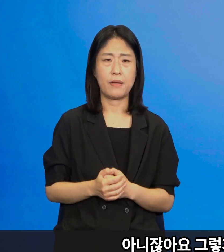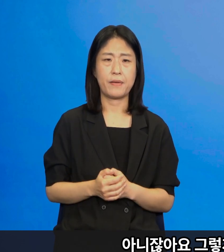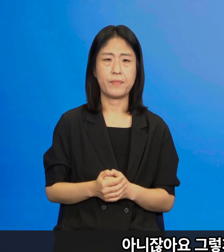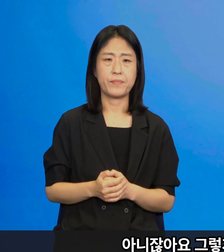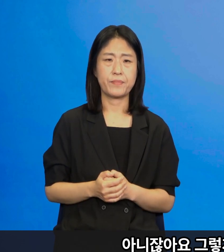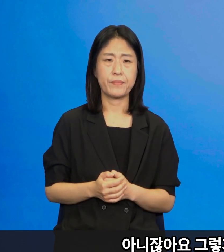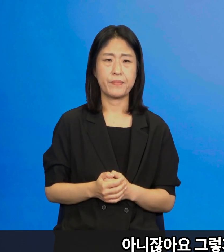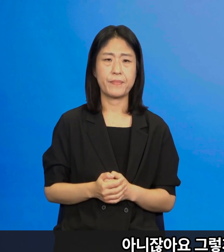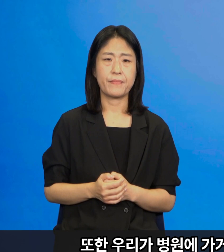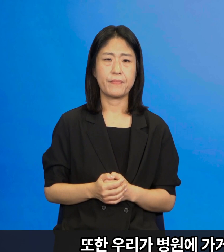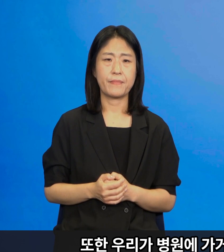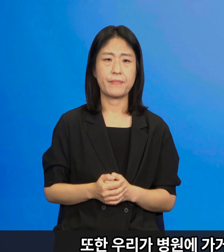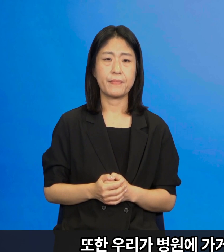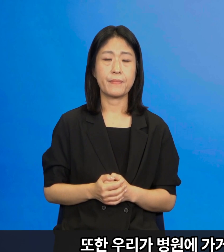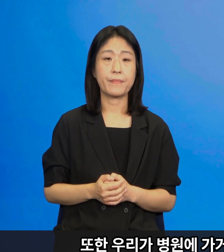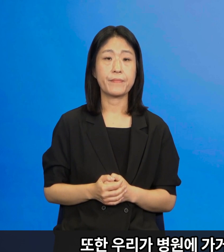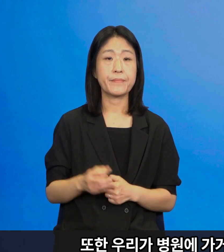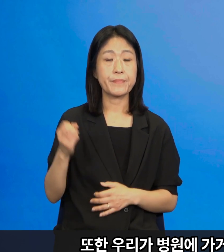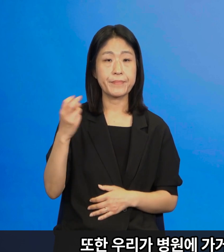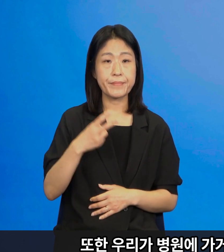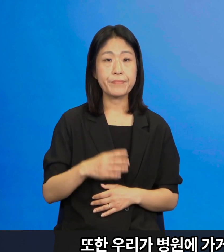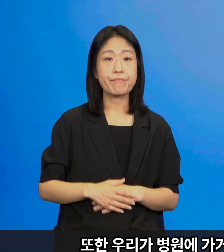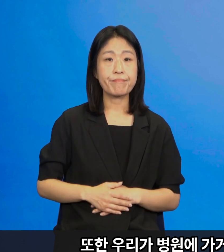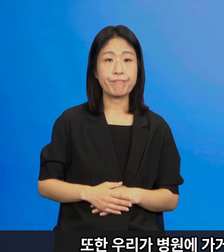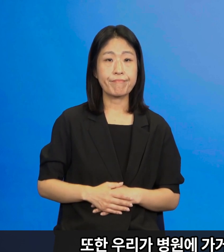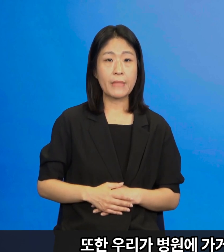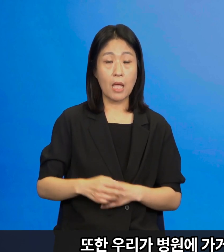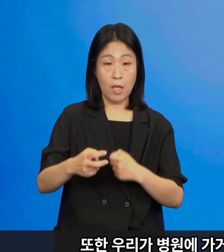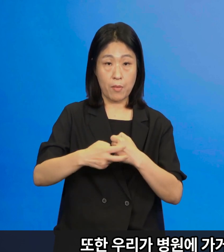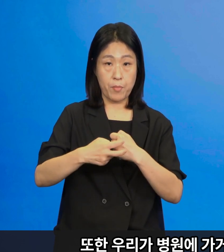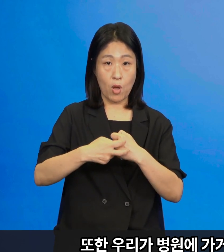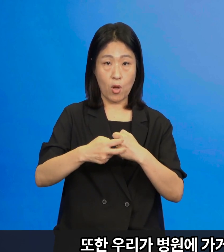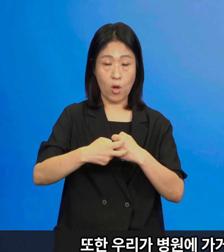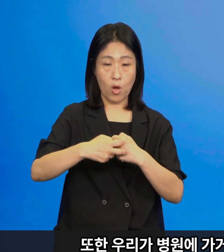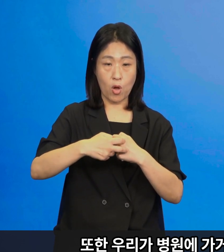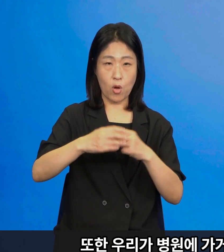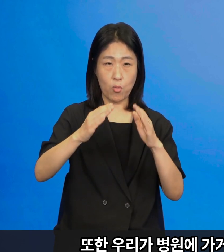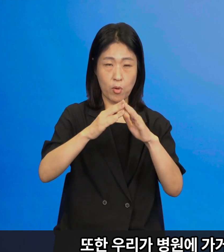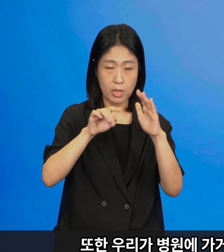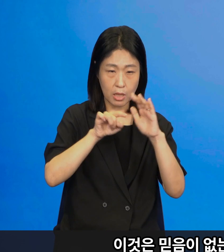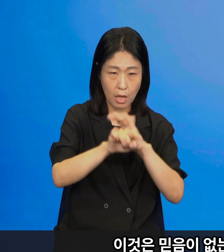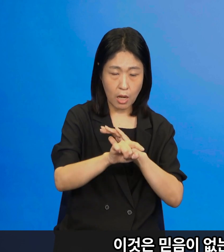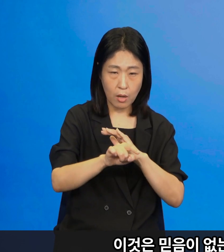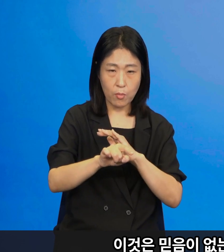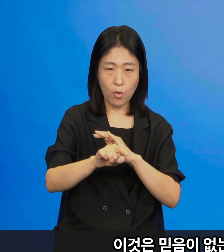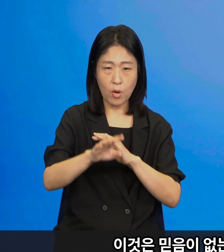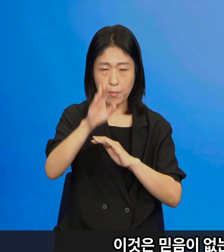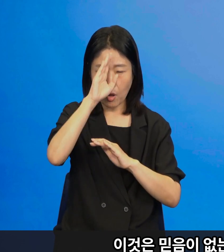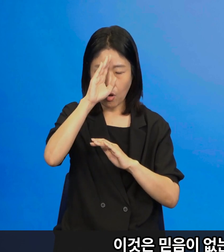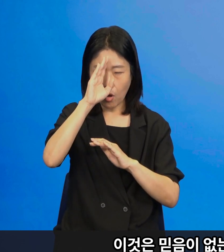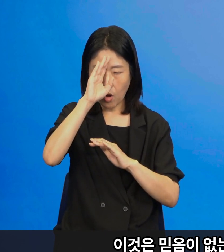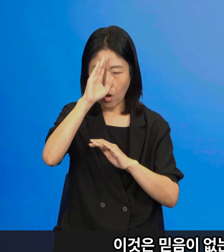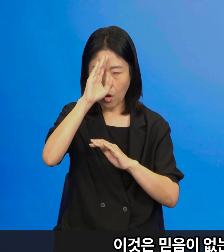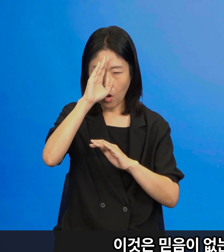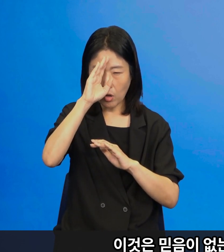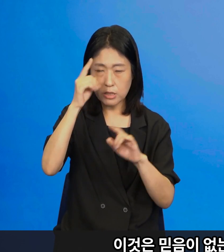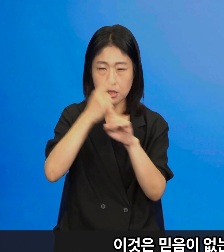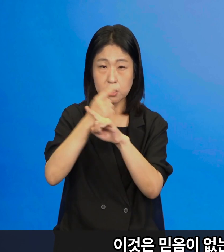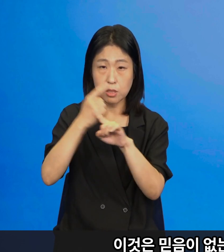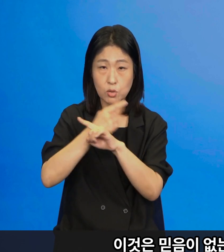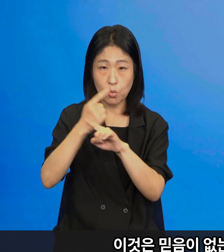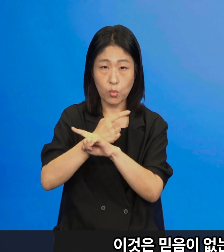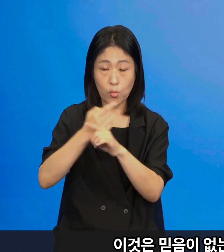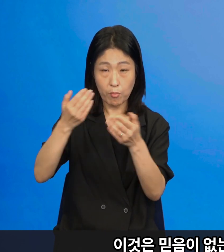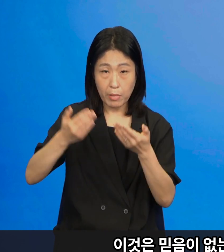아닙니다. 또한 우리가 병원에 가거나 약을 먹거나 치료받는 일, 이것은 믿음이 없는 일입니까?